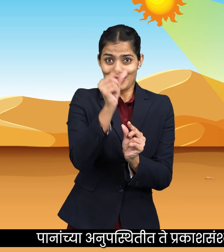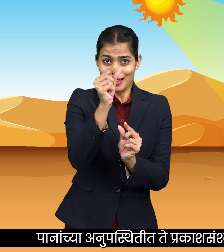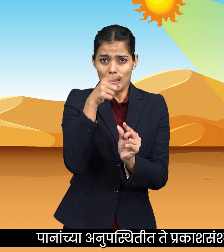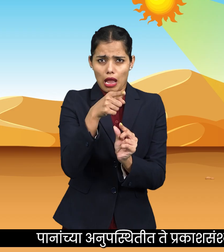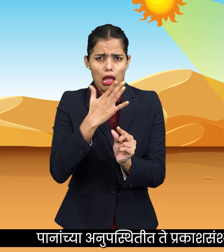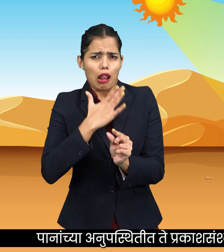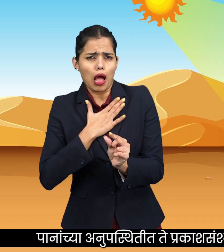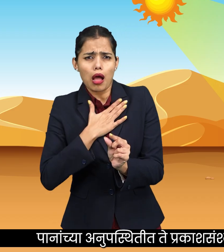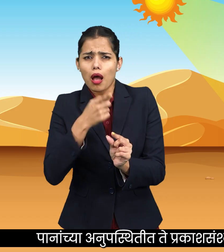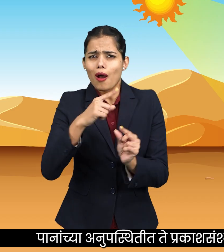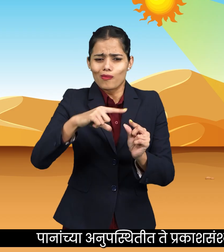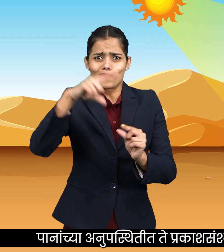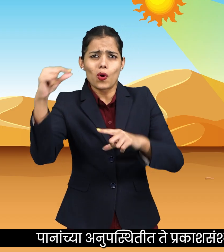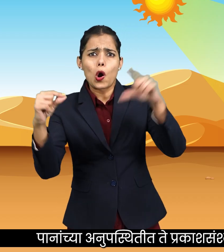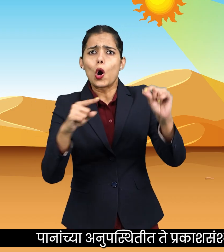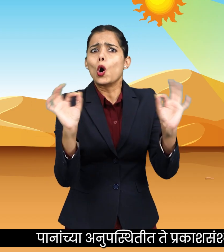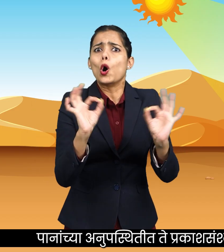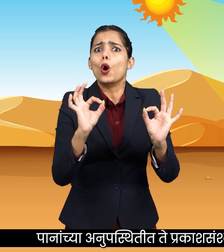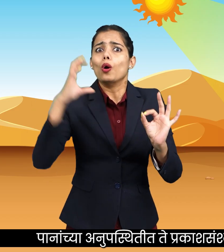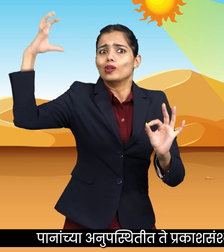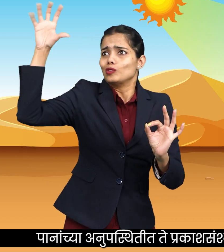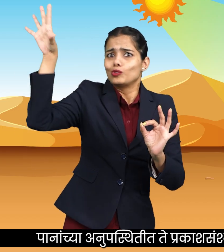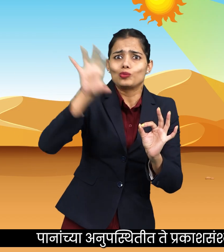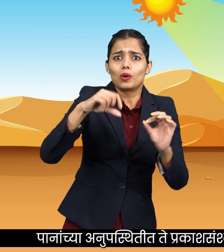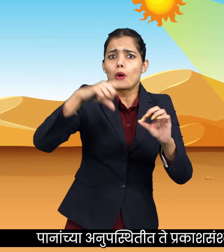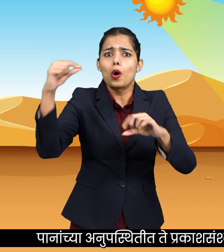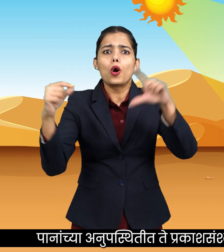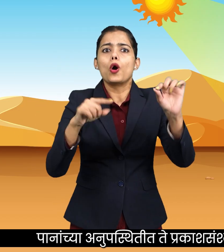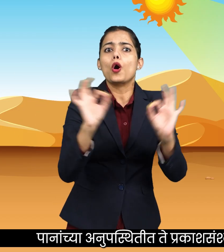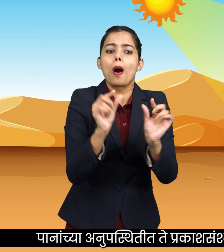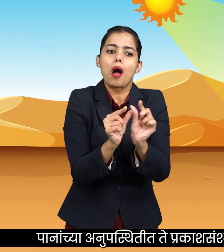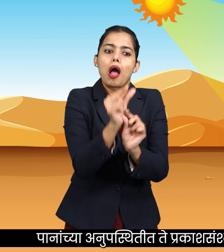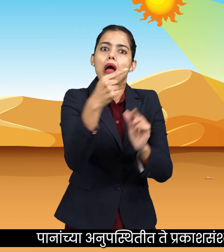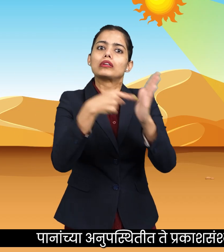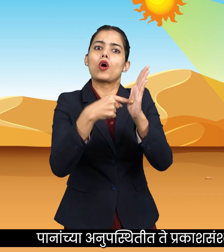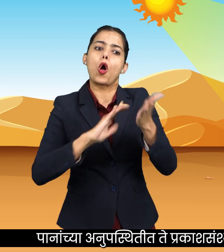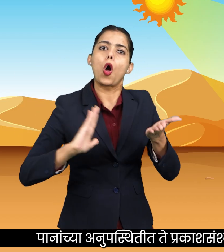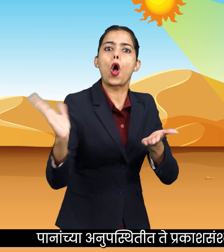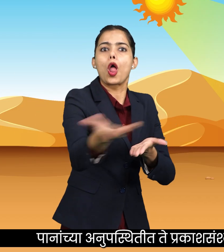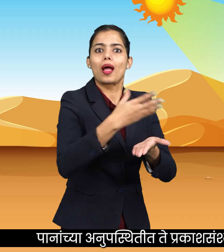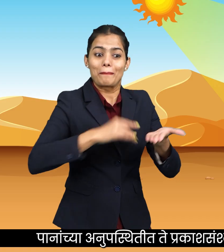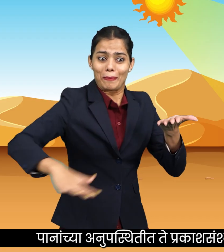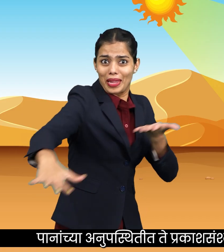पानांच्या अनुपस्थितीत ते प्रकाश संश्लेषण करतात म्हणून देठ हिरव्या असतात.